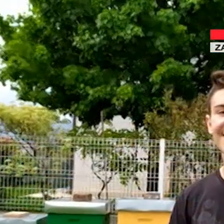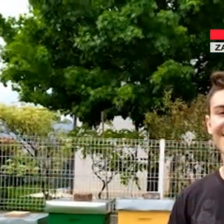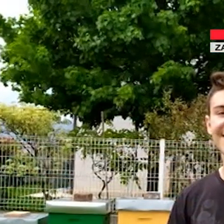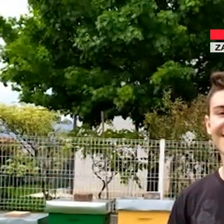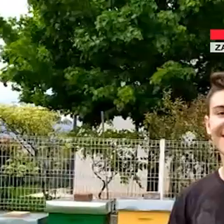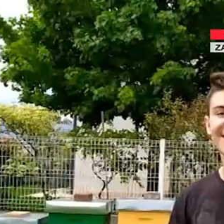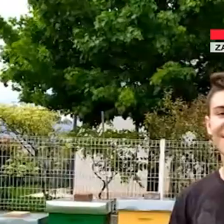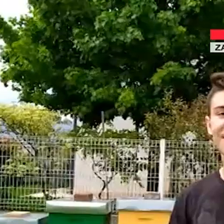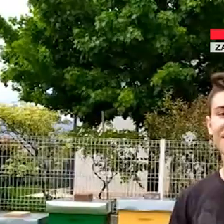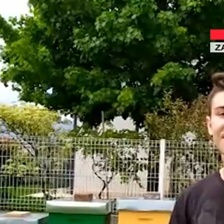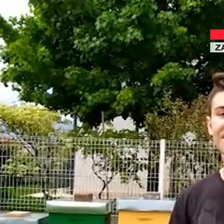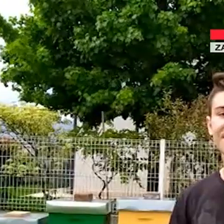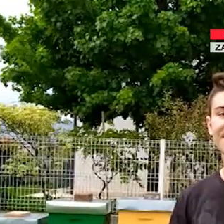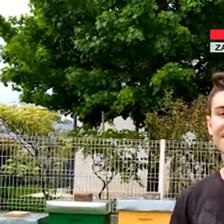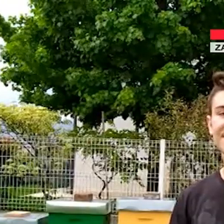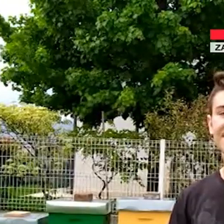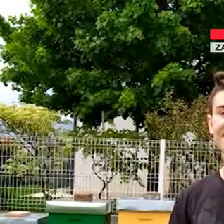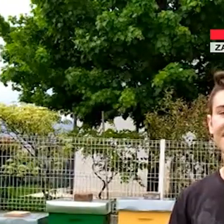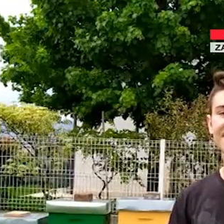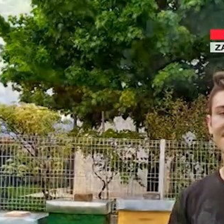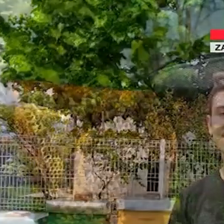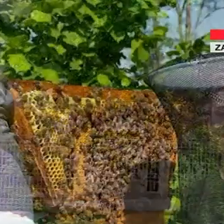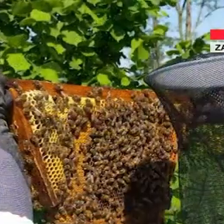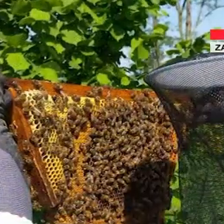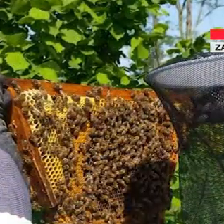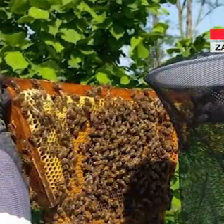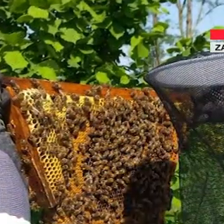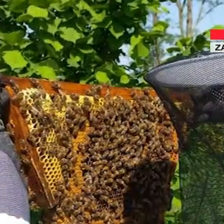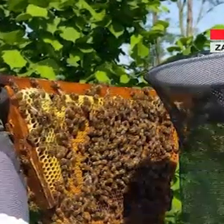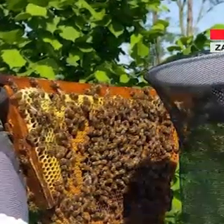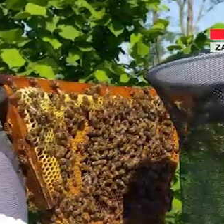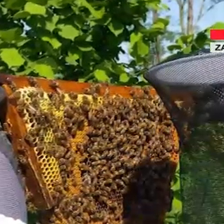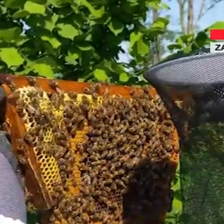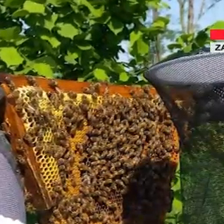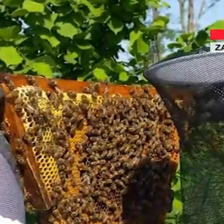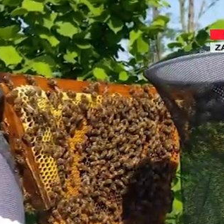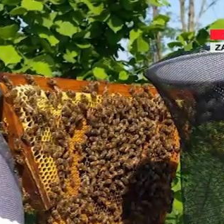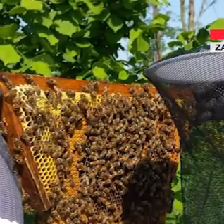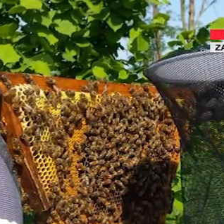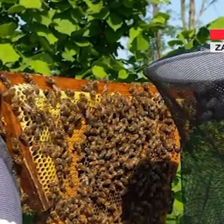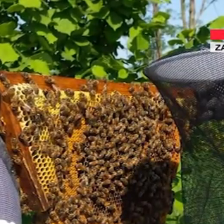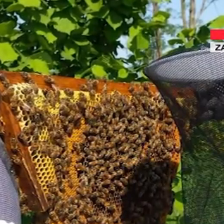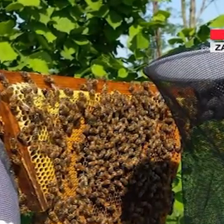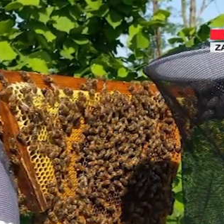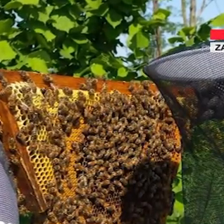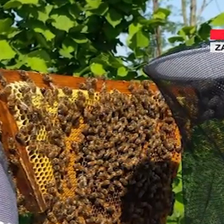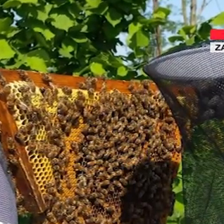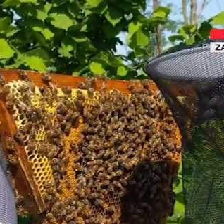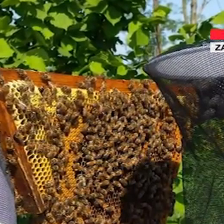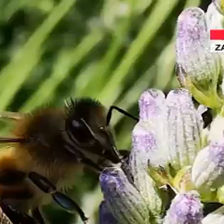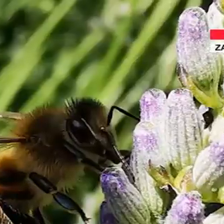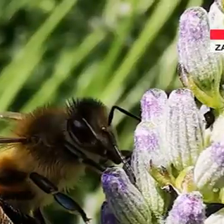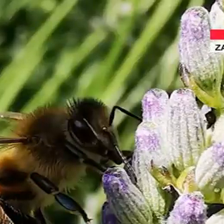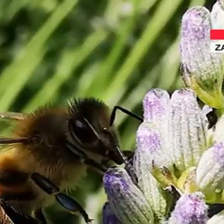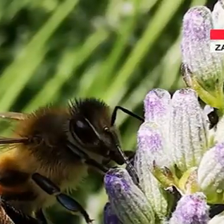Filippo Scotton, studente di quinta del liceo Brocchi, con una grande passione, quella per le api. Un amore nato dalla volontà